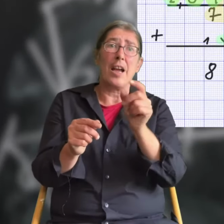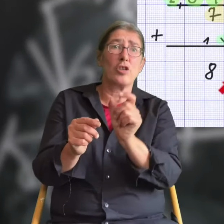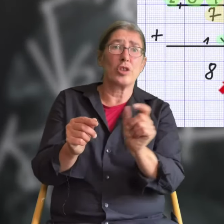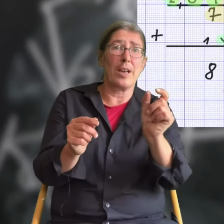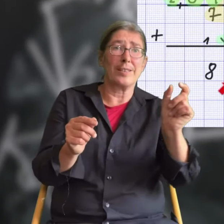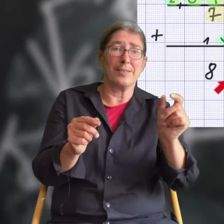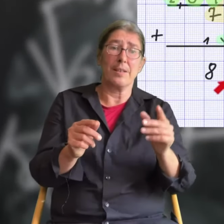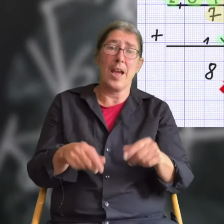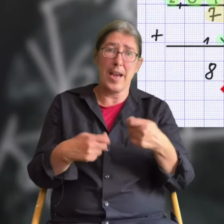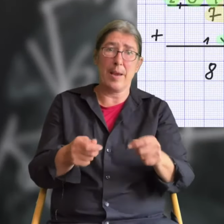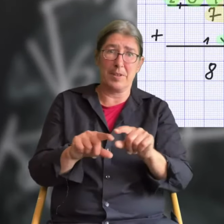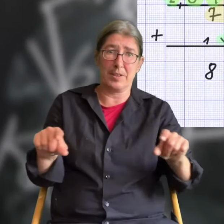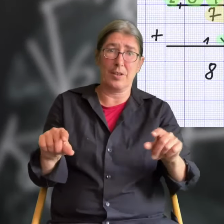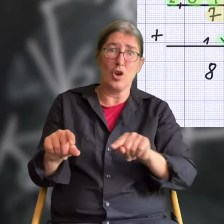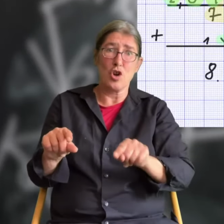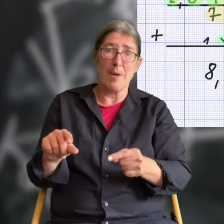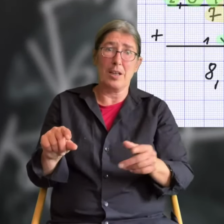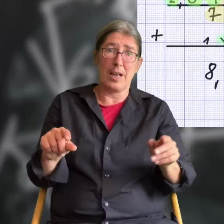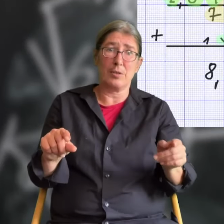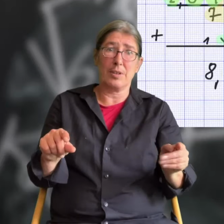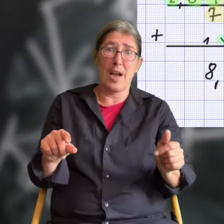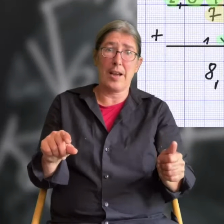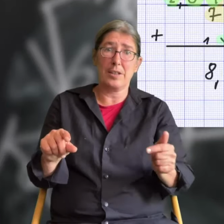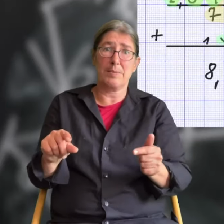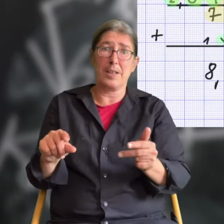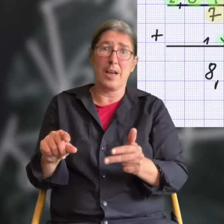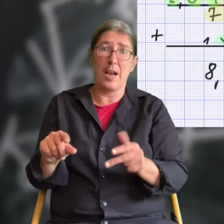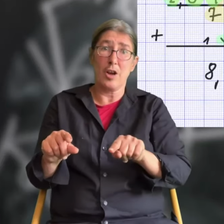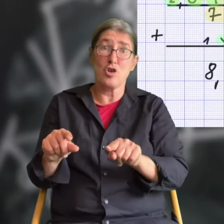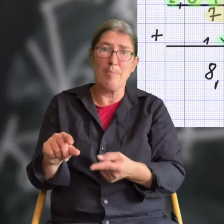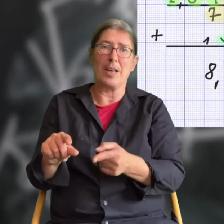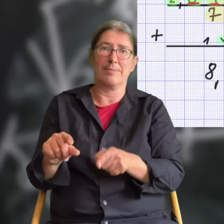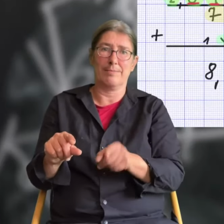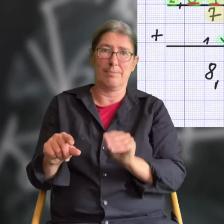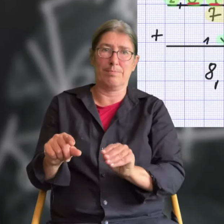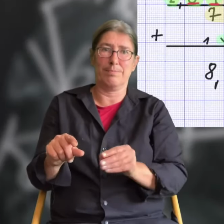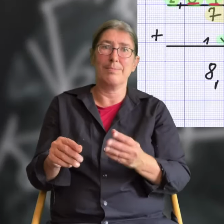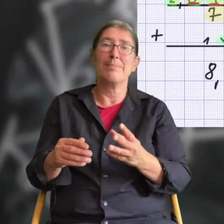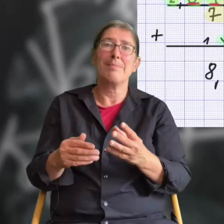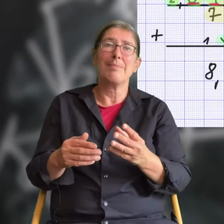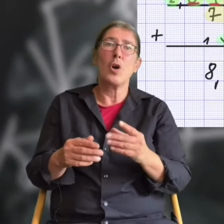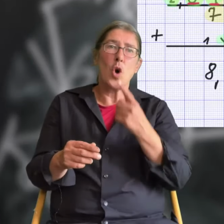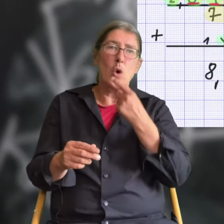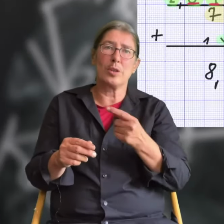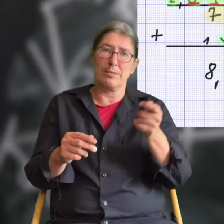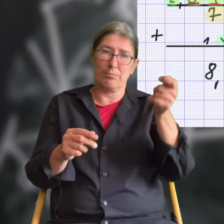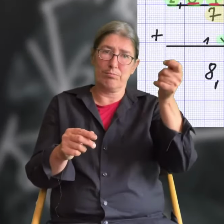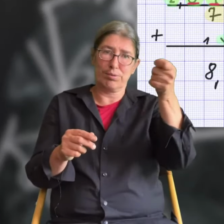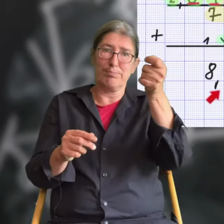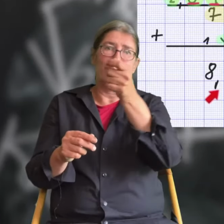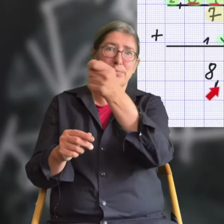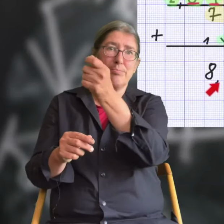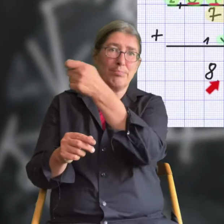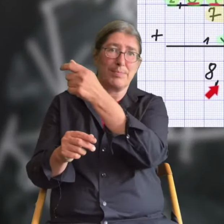das auch eintragen bei unserem Ergebnis. Drei Stellen hinter dem Komma und dann kommt das Kommazeichen. Ich markiere euch das nochmal rot. Die